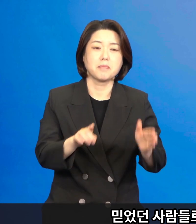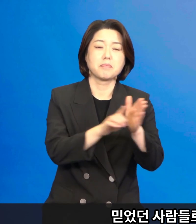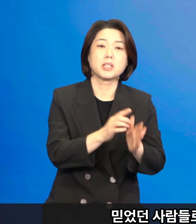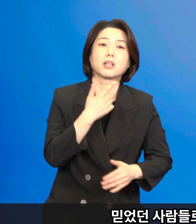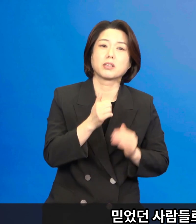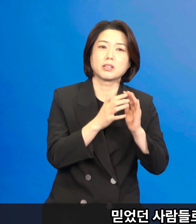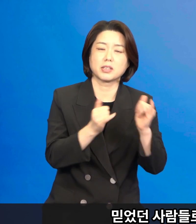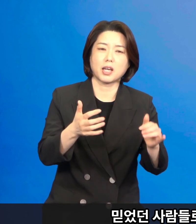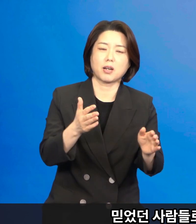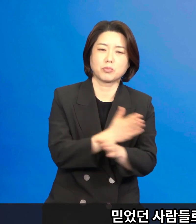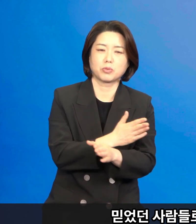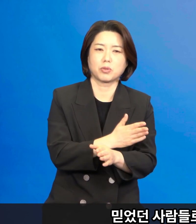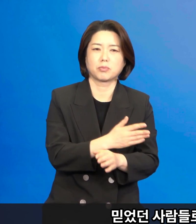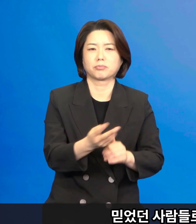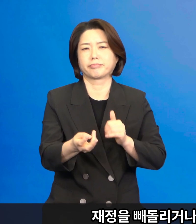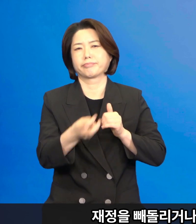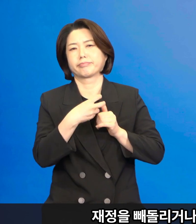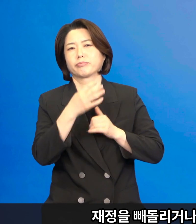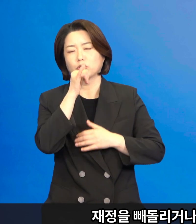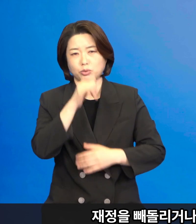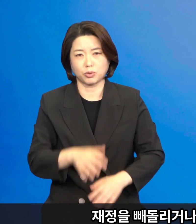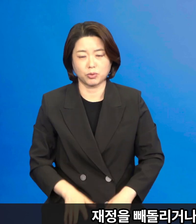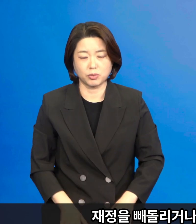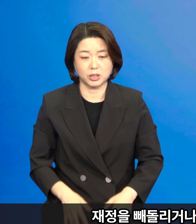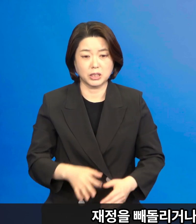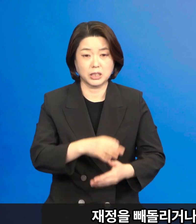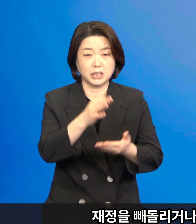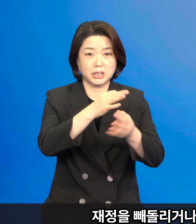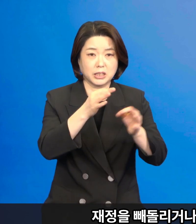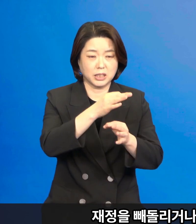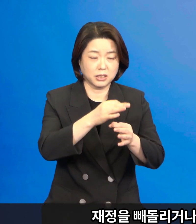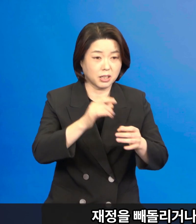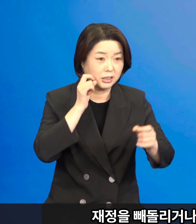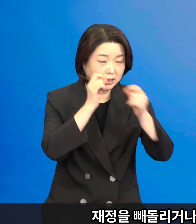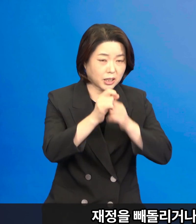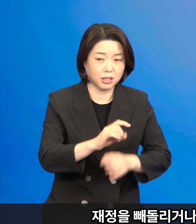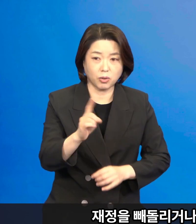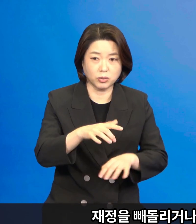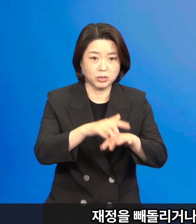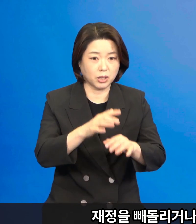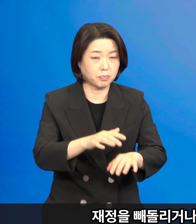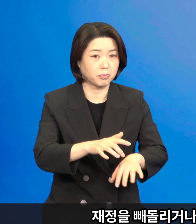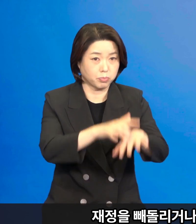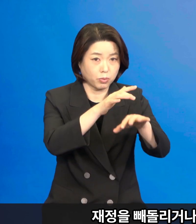사람들로부터 배신당할 때가 있죠. 재정을 빼돌리거나 어느 날 갑자기 사라진다거나